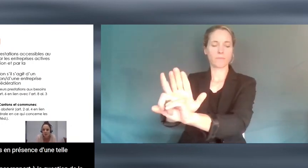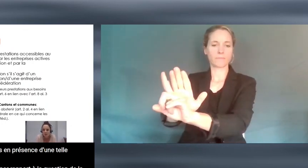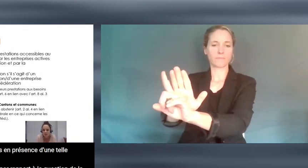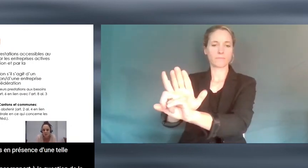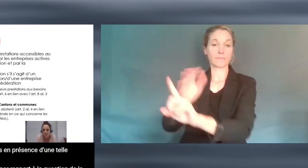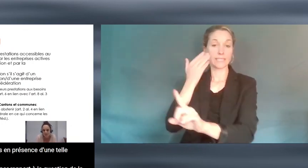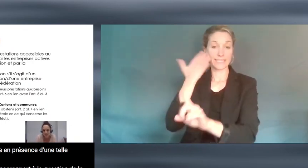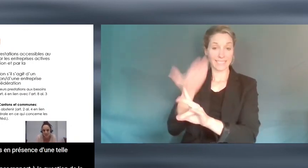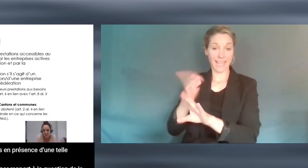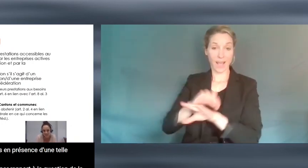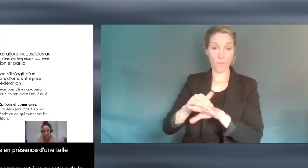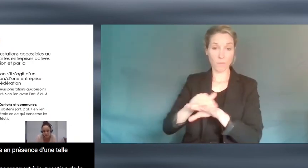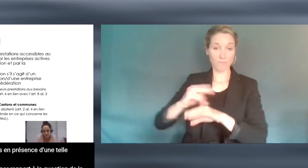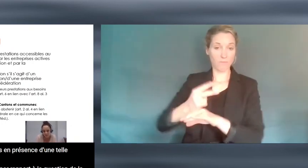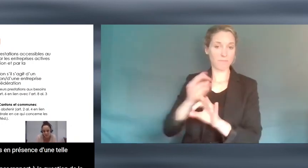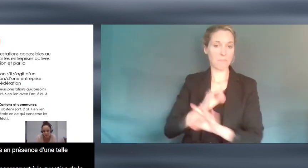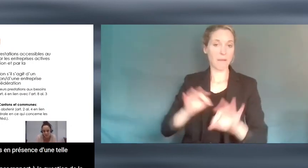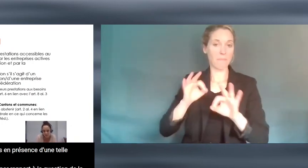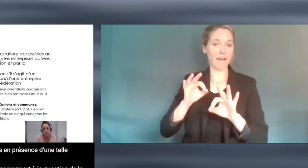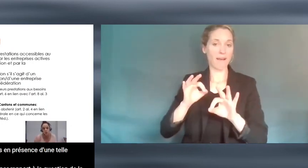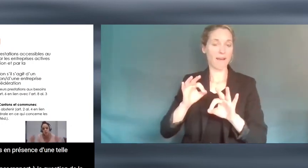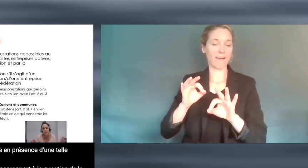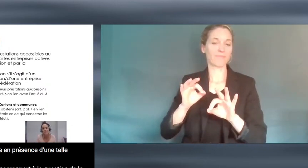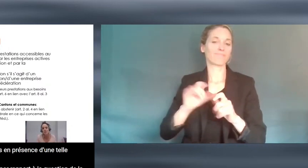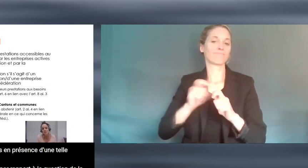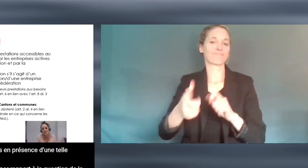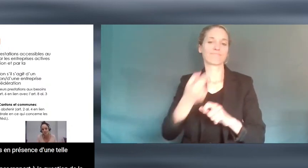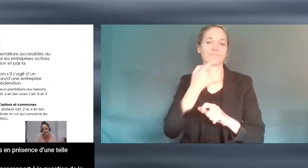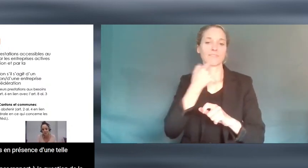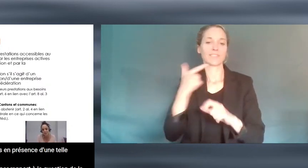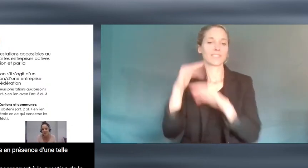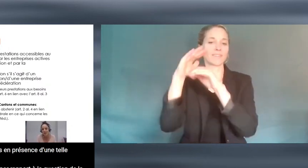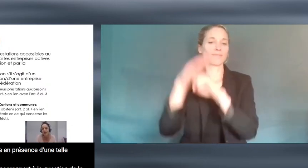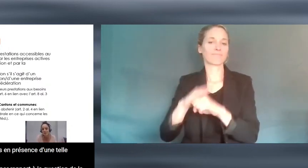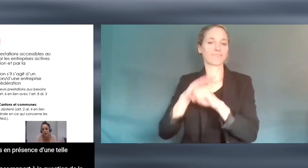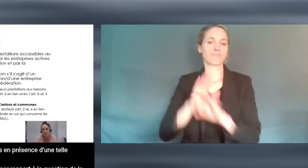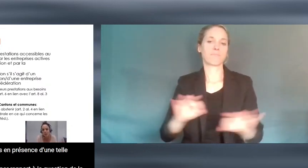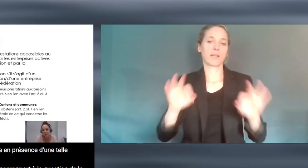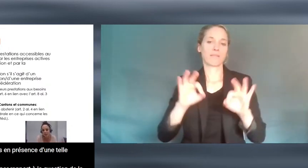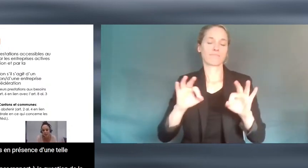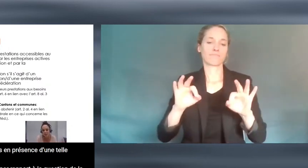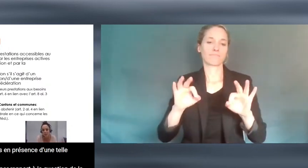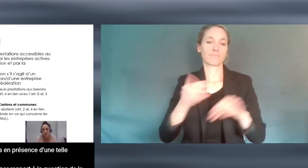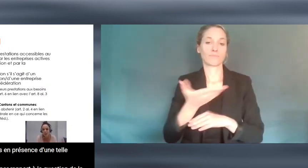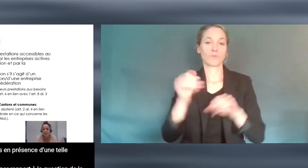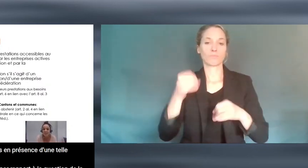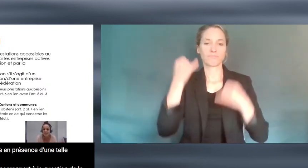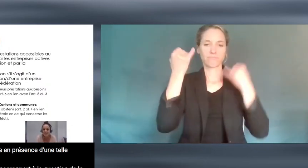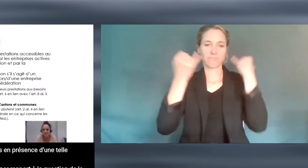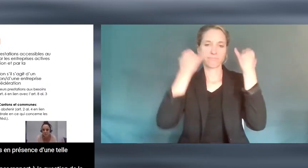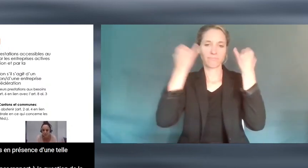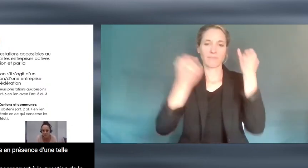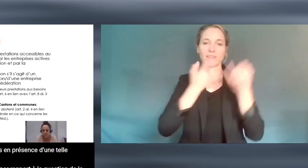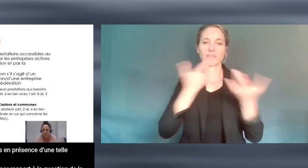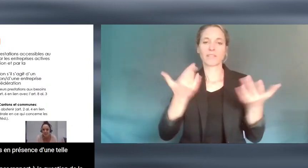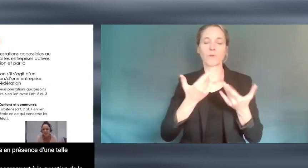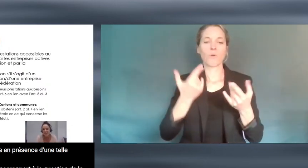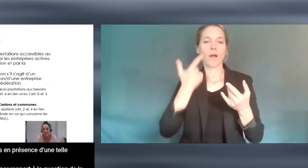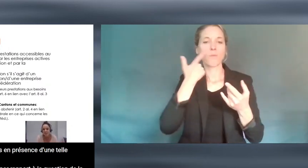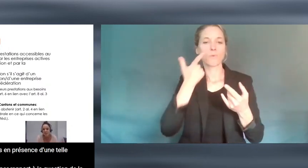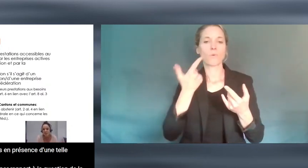en présence d'une telle discrimination. Donc, je vous laisse imaginer ce que ça veut dire par rapport à la question de la